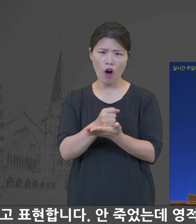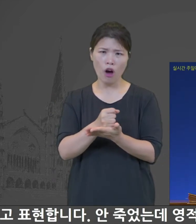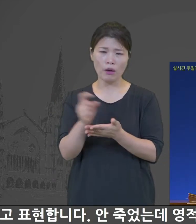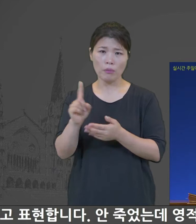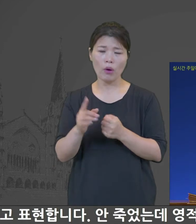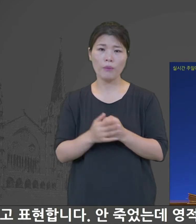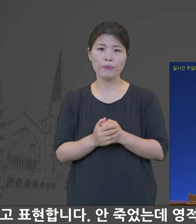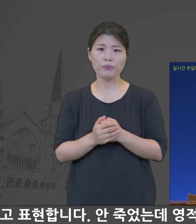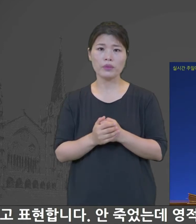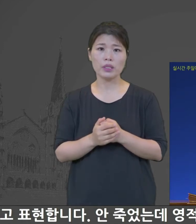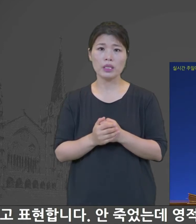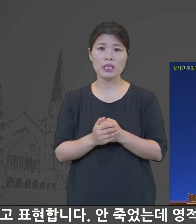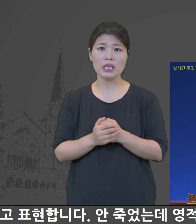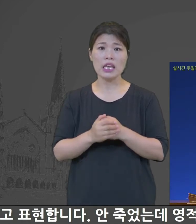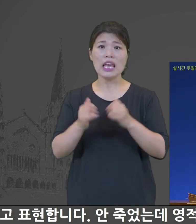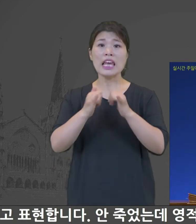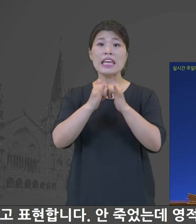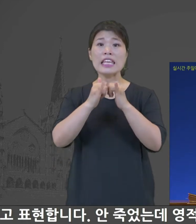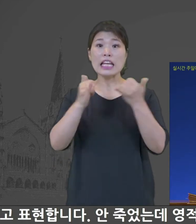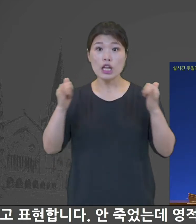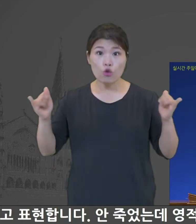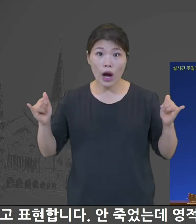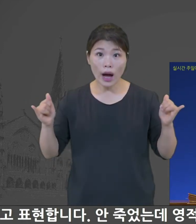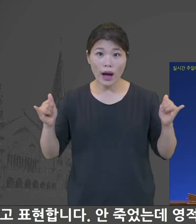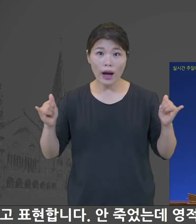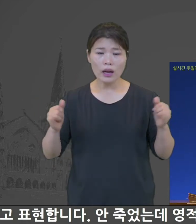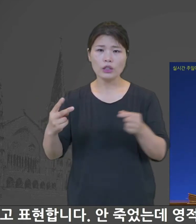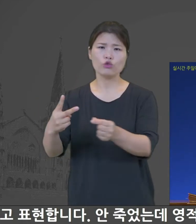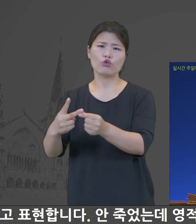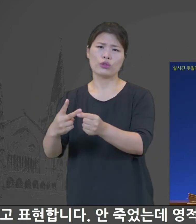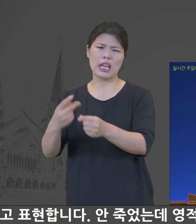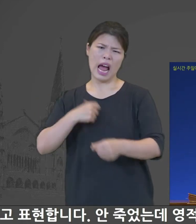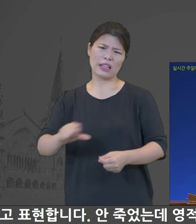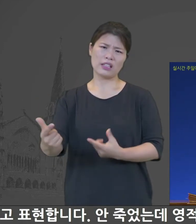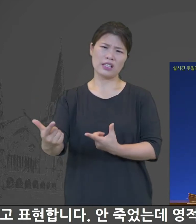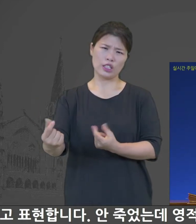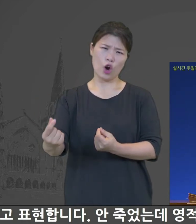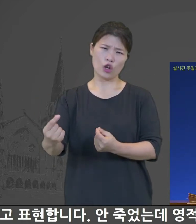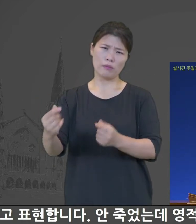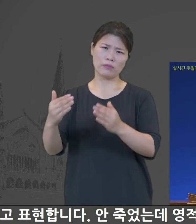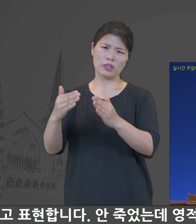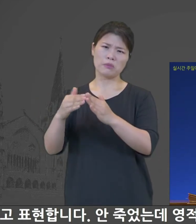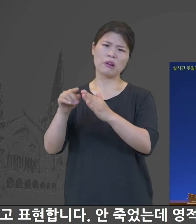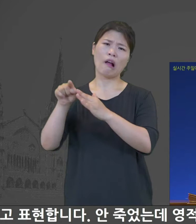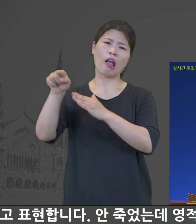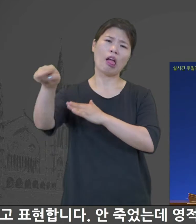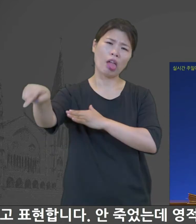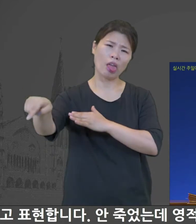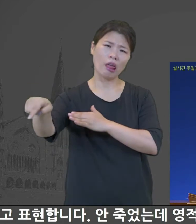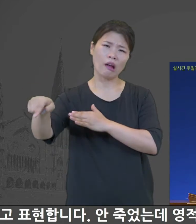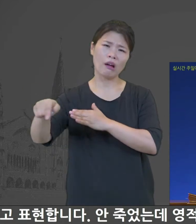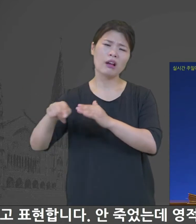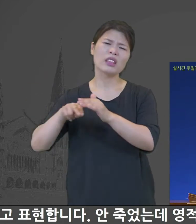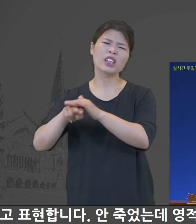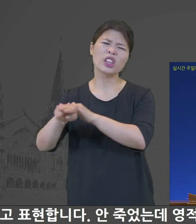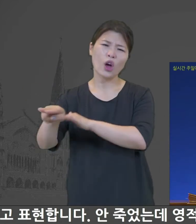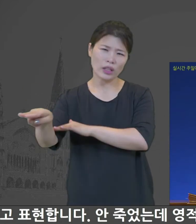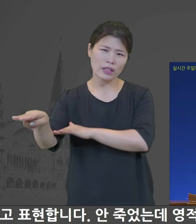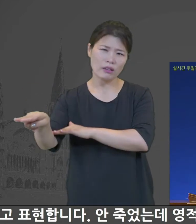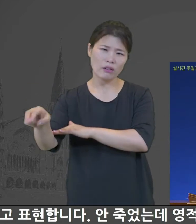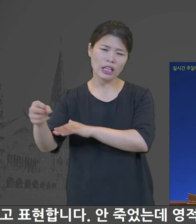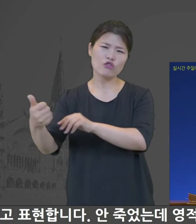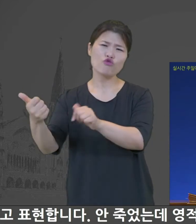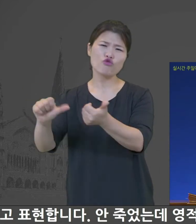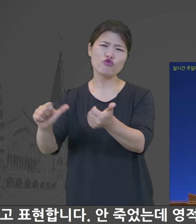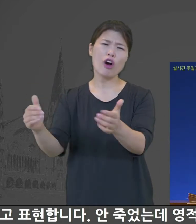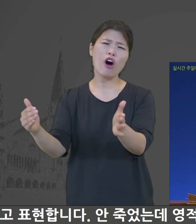마치 둘째 아들처럼 집을 떠나서 하나님 밖에 나가 있다가 죽었던 이